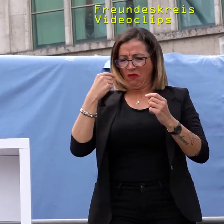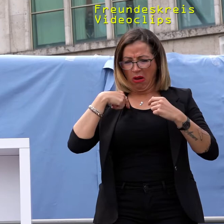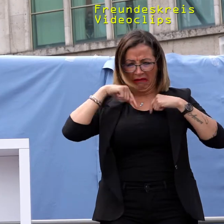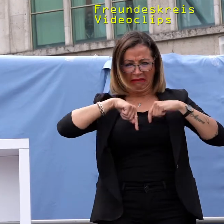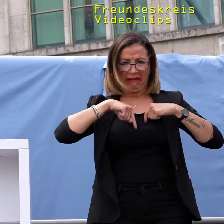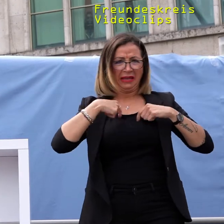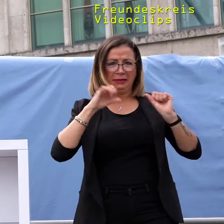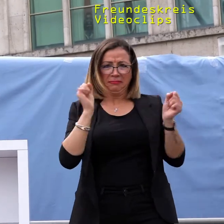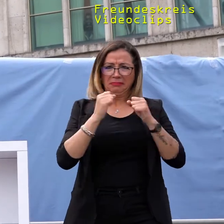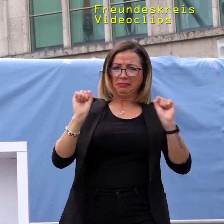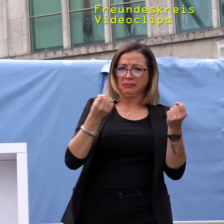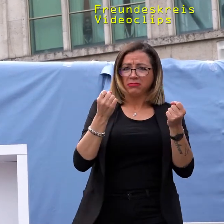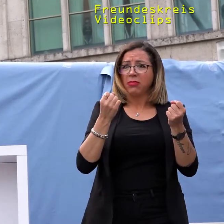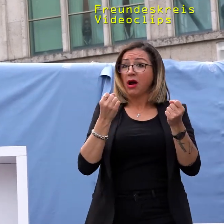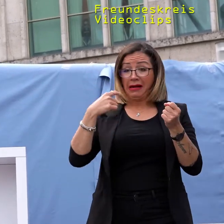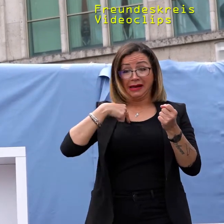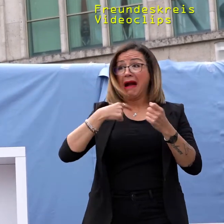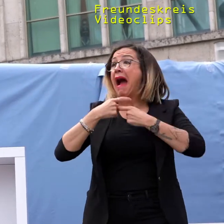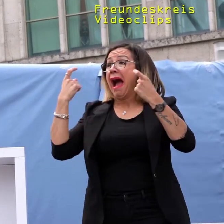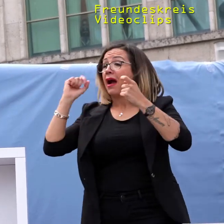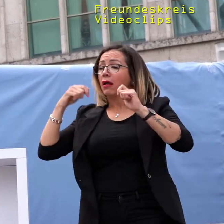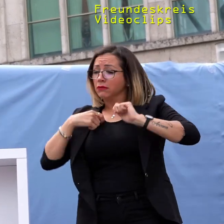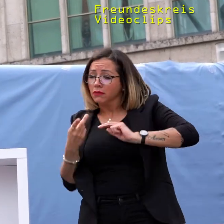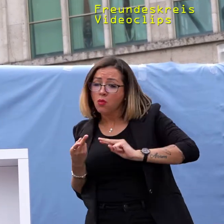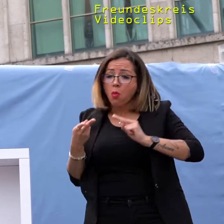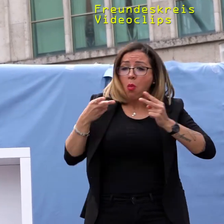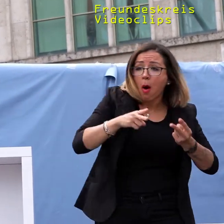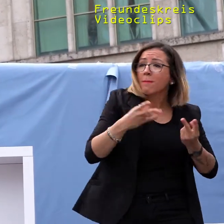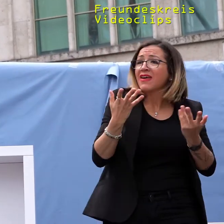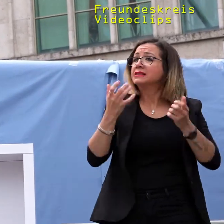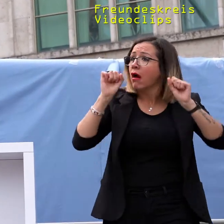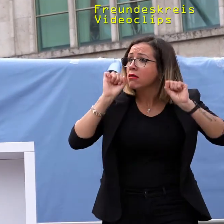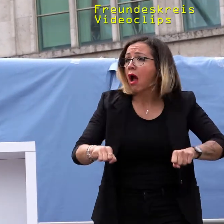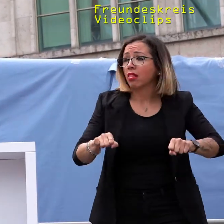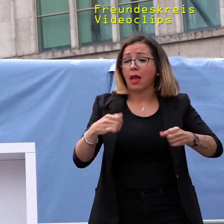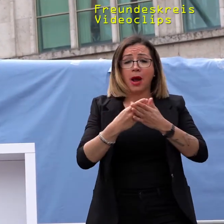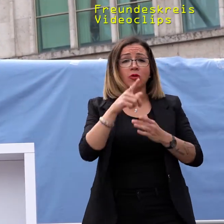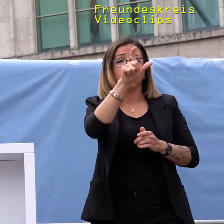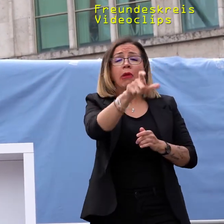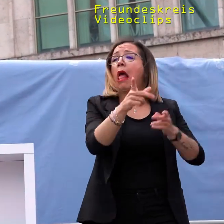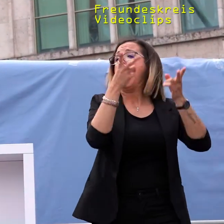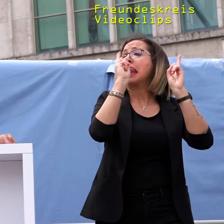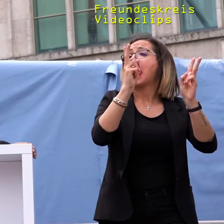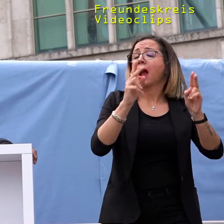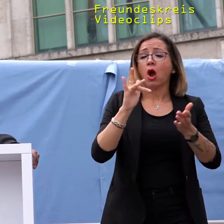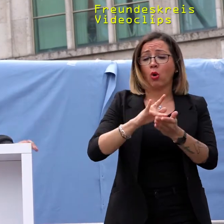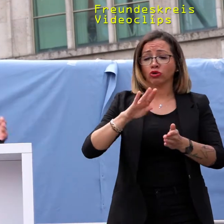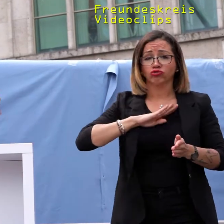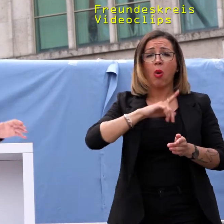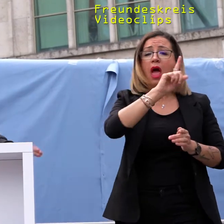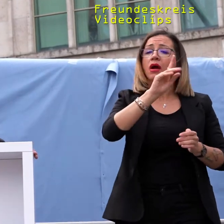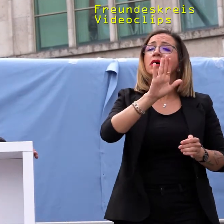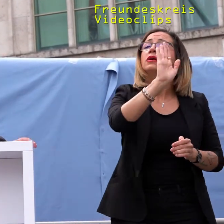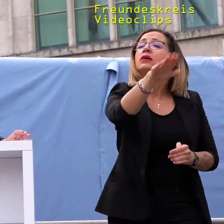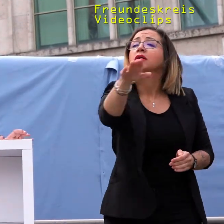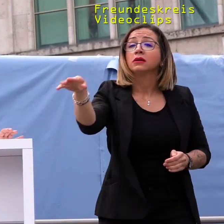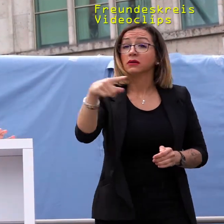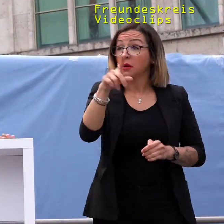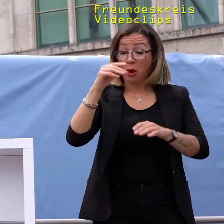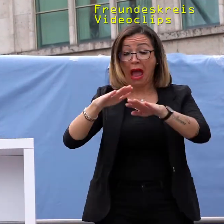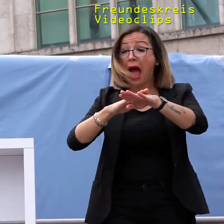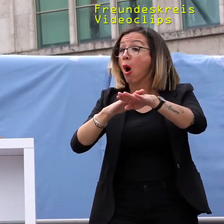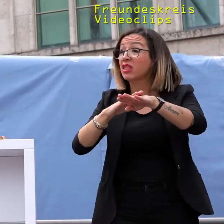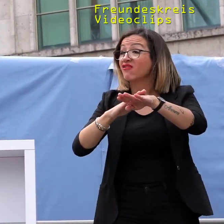bestärken. Tut, was auch immer in eurer Macht steht. Von der Grundschullehrkraft, die vehement darauf besteht, dass Schweinchenrosa nicht